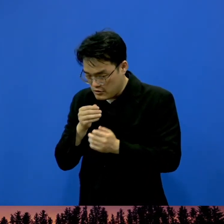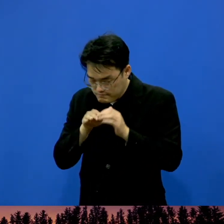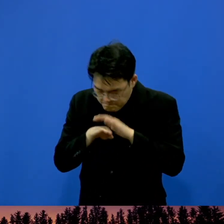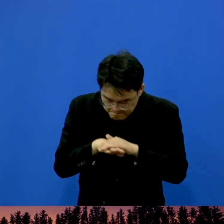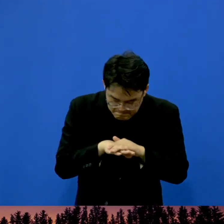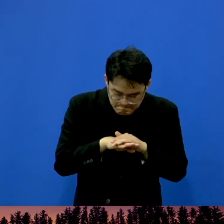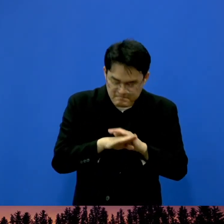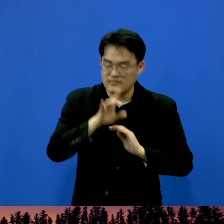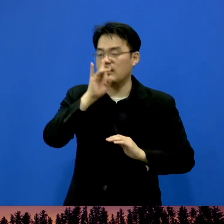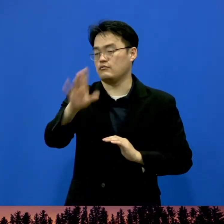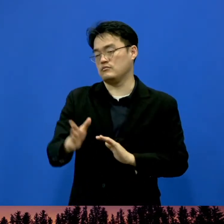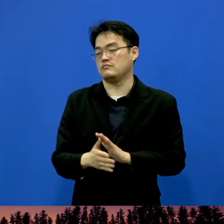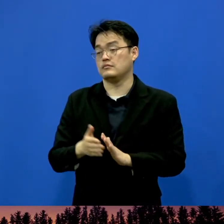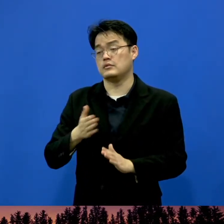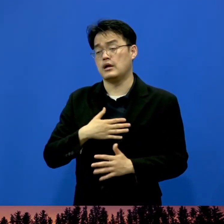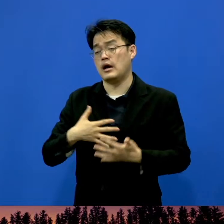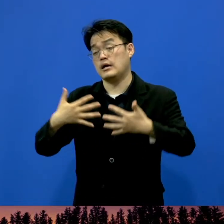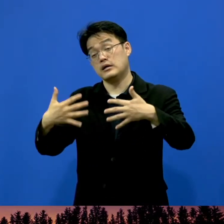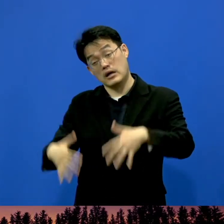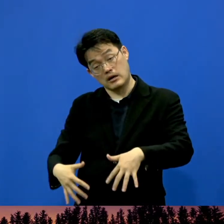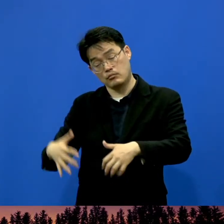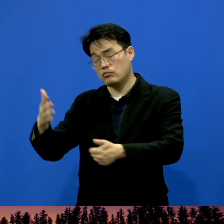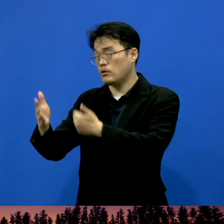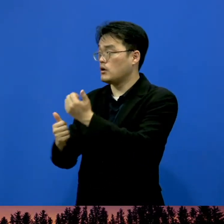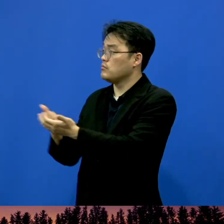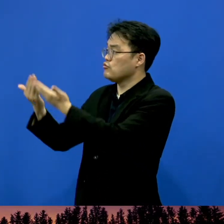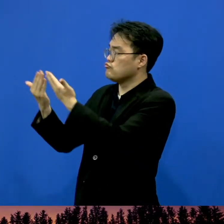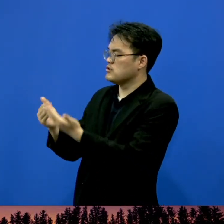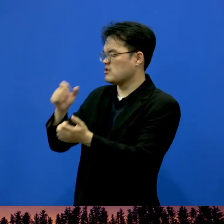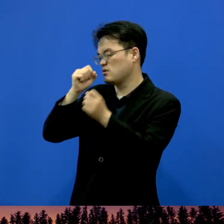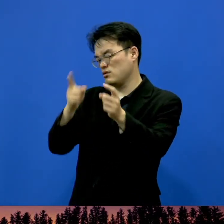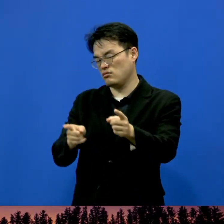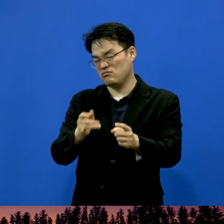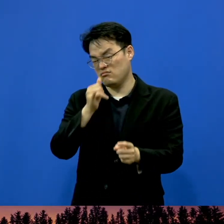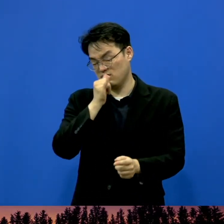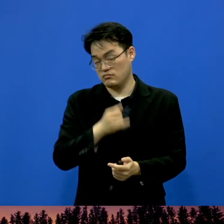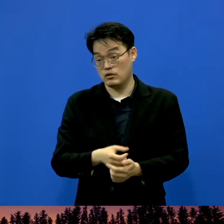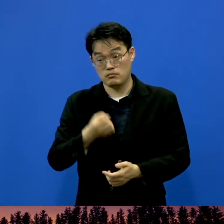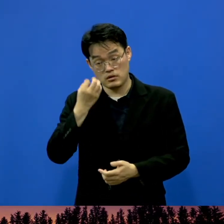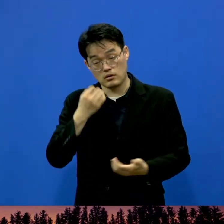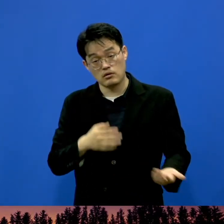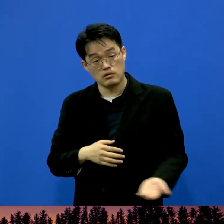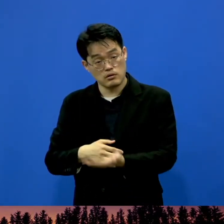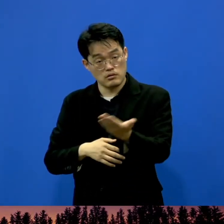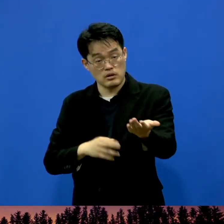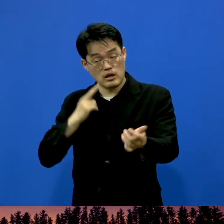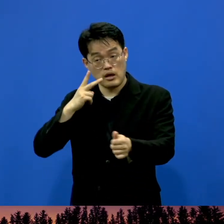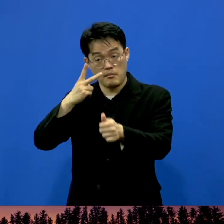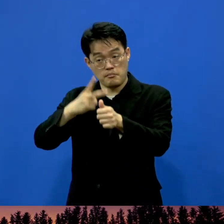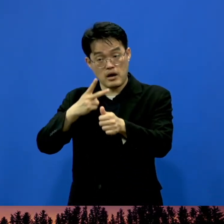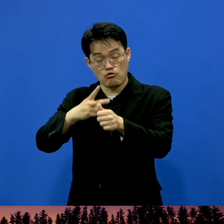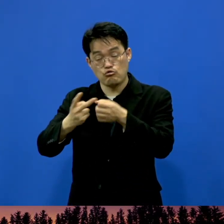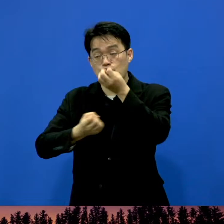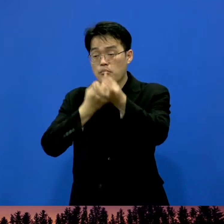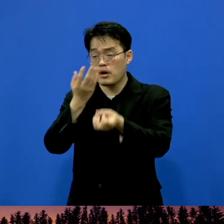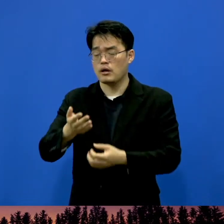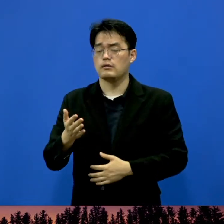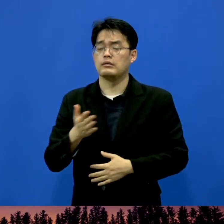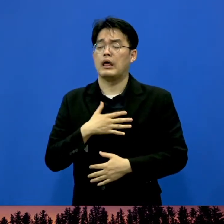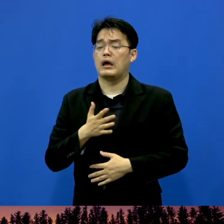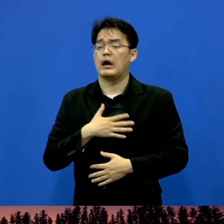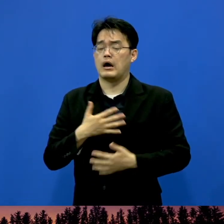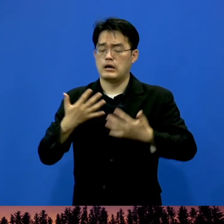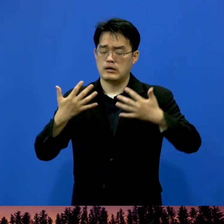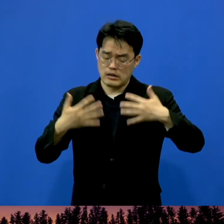나의 약함도 하나님이 주신 기회가 될 수가 있어요. 신기하죠? 여러분, 바울은 약할 때 강함 되신데 내